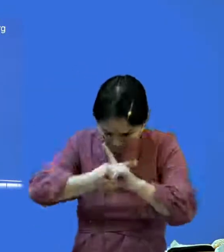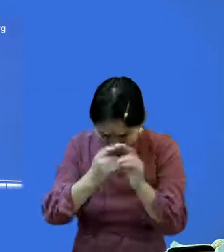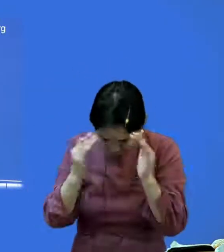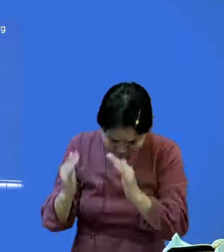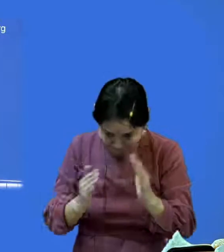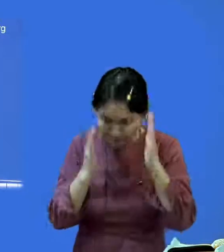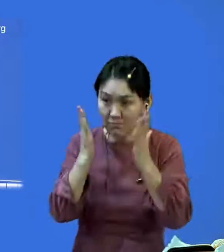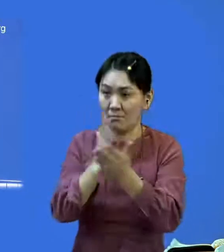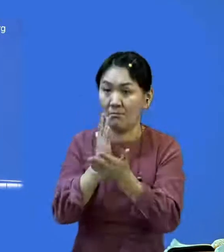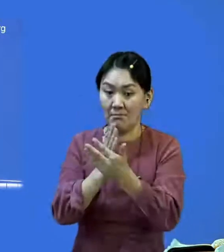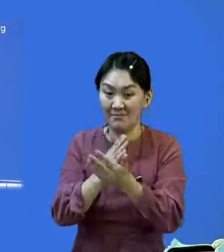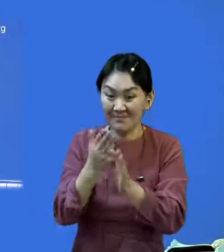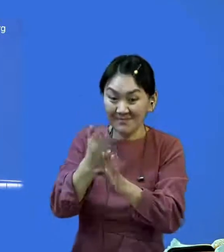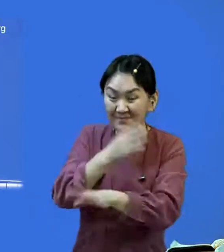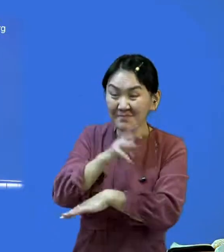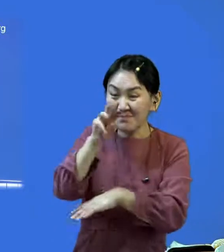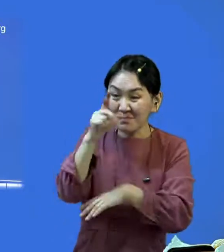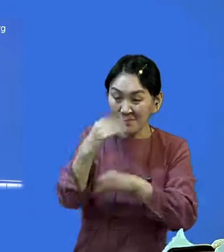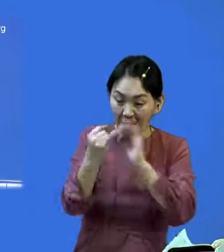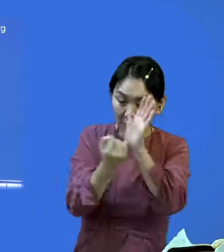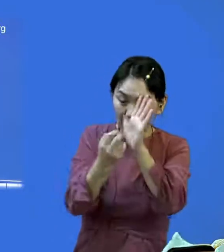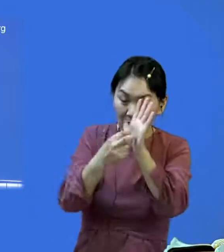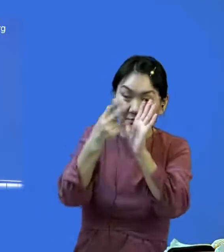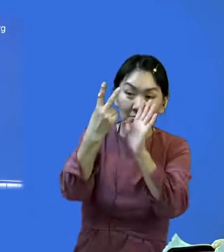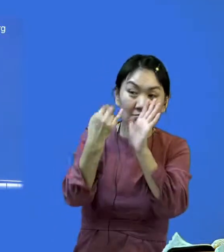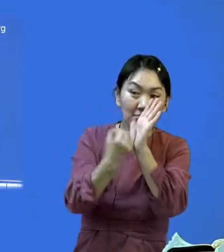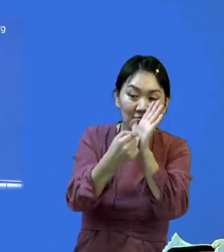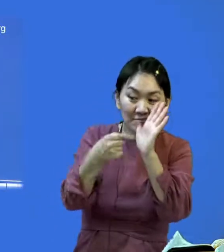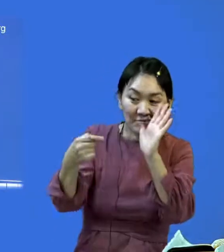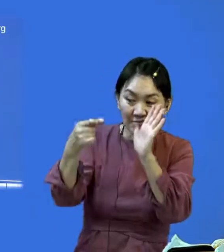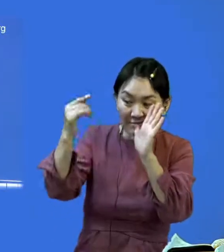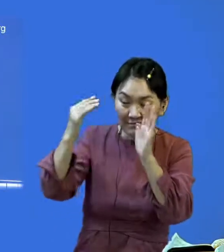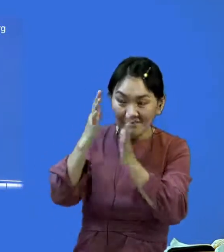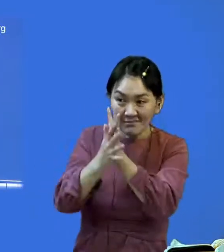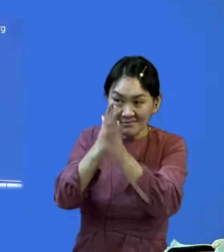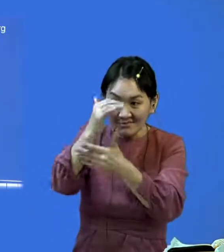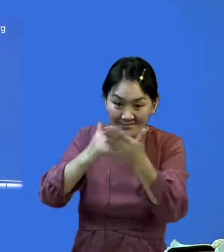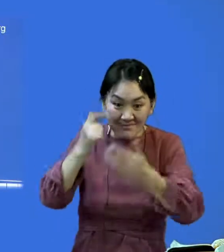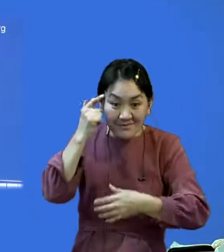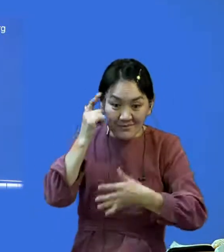Та дөрөв уншсан Матай 6-гийн 24 дугаар ишлэл дээр Есүс эзэн хэлэхдээ